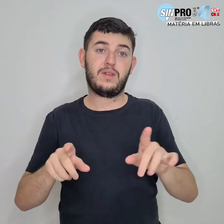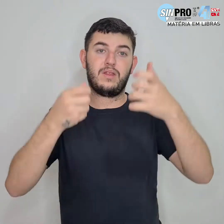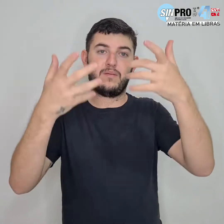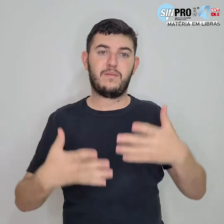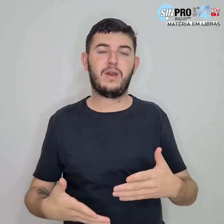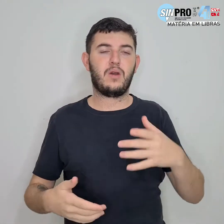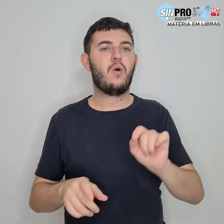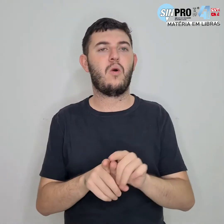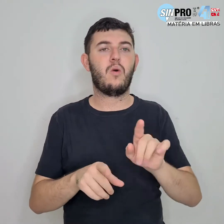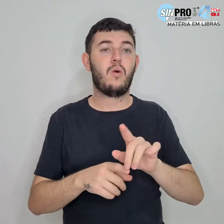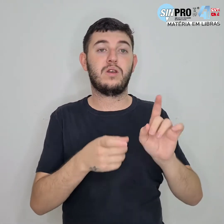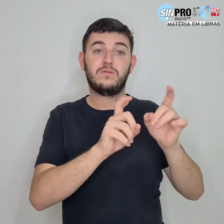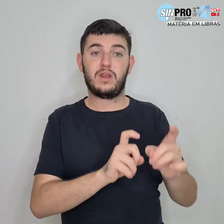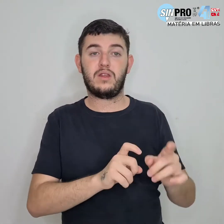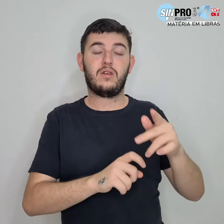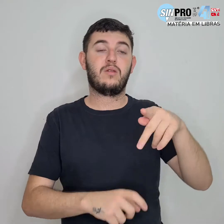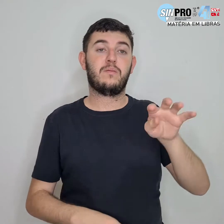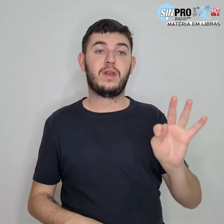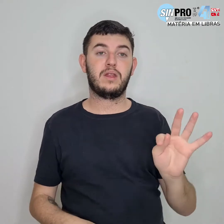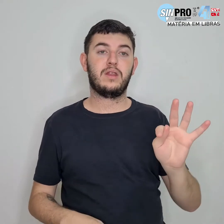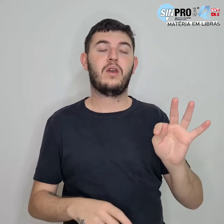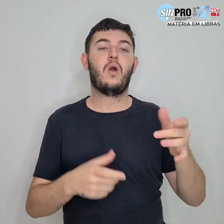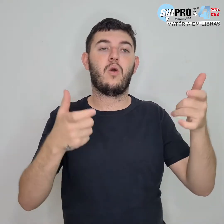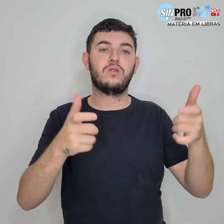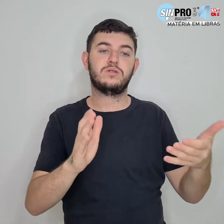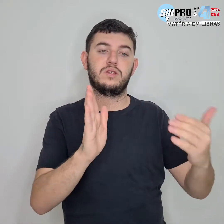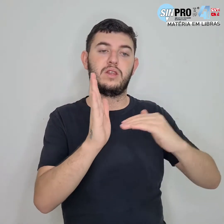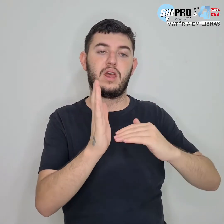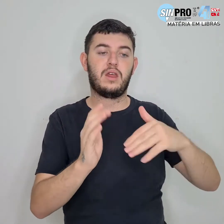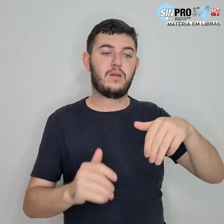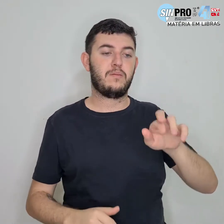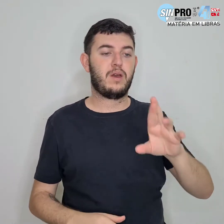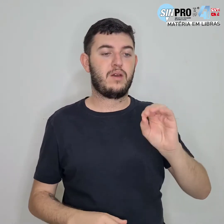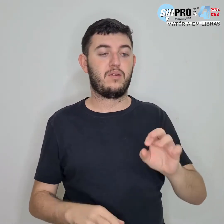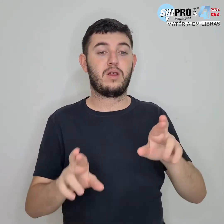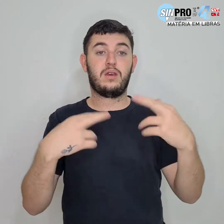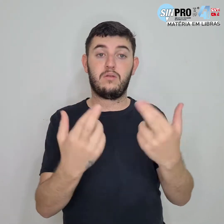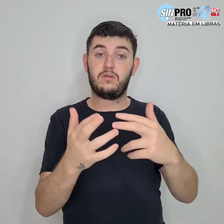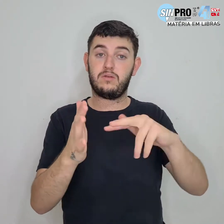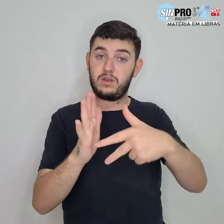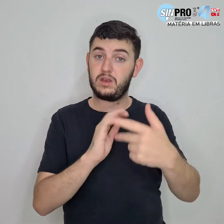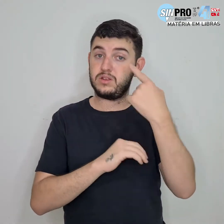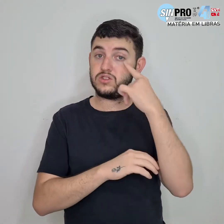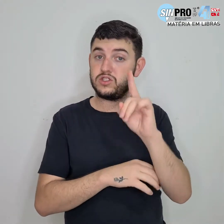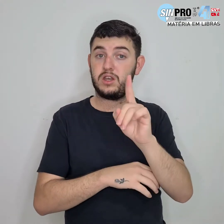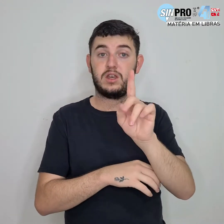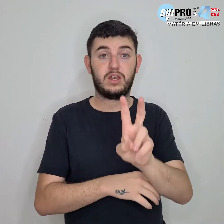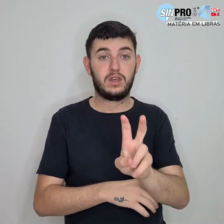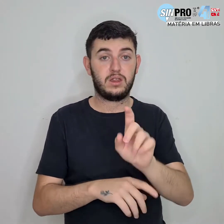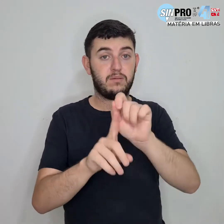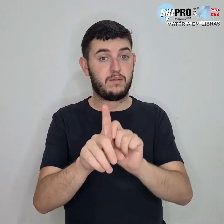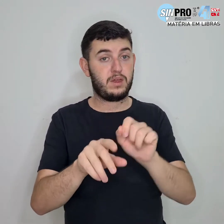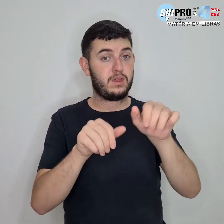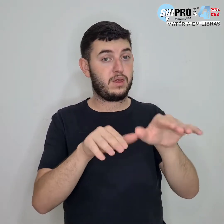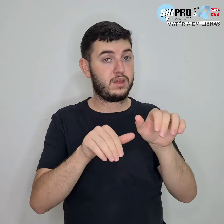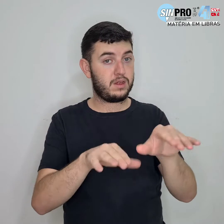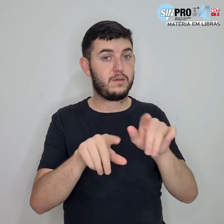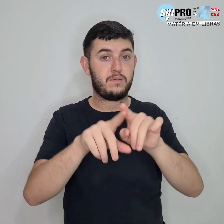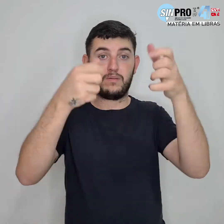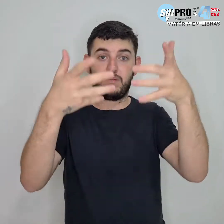reunião virtual com lideranças sindicais no último dia 15 de setembro. Em outras palavras, a alteração permitida